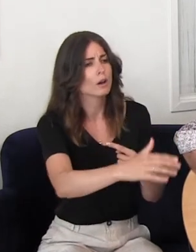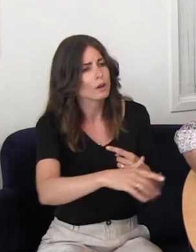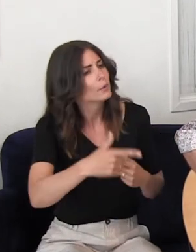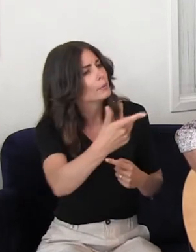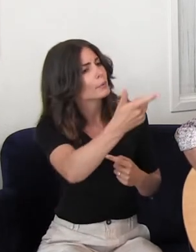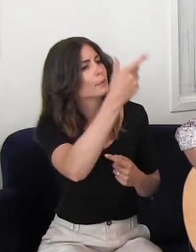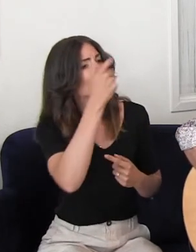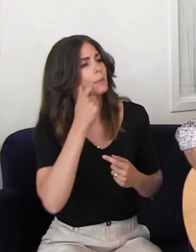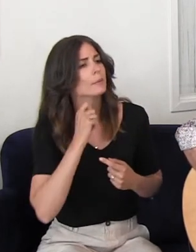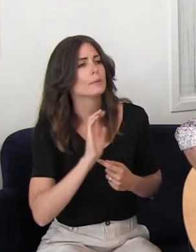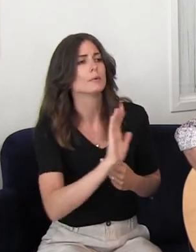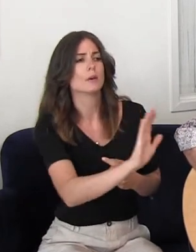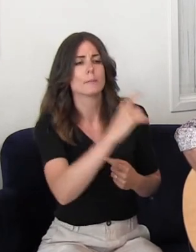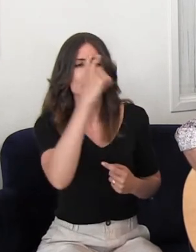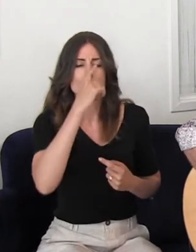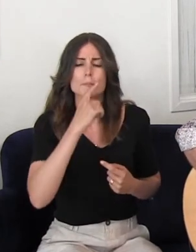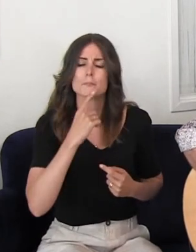höra hans tal.